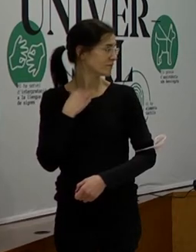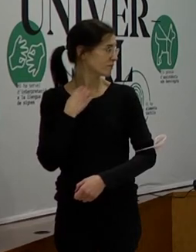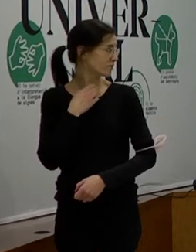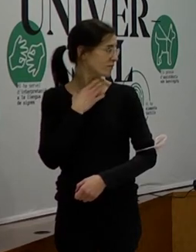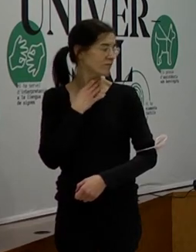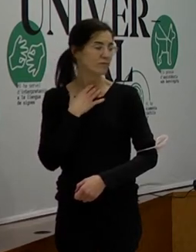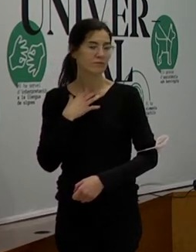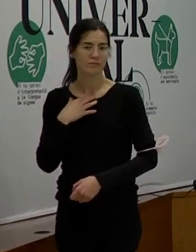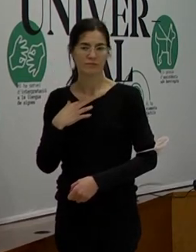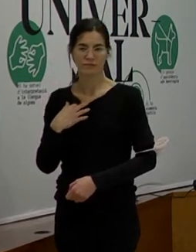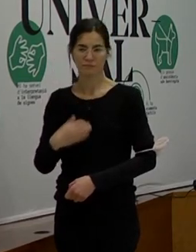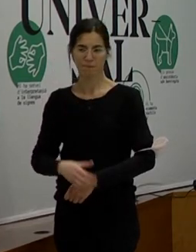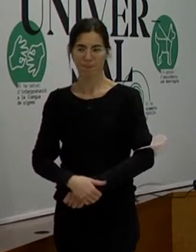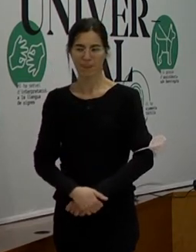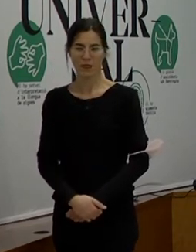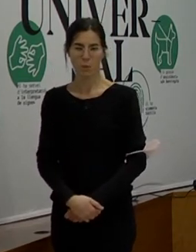Sí, també.